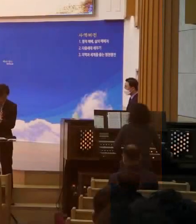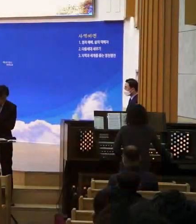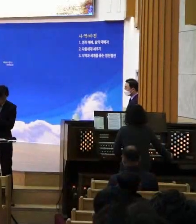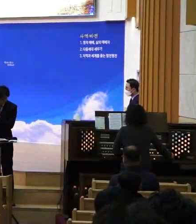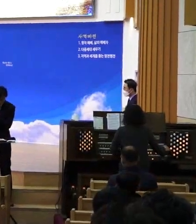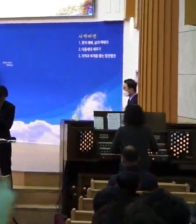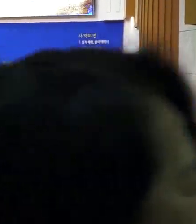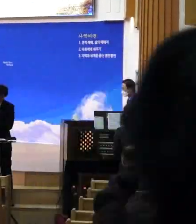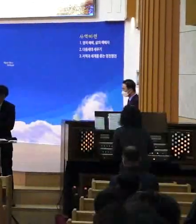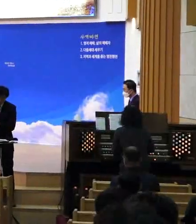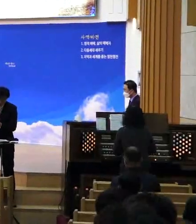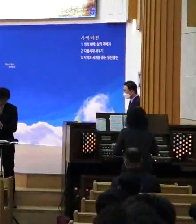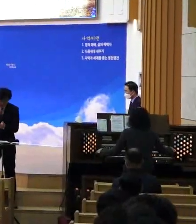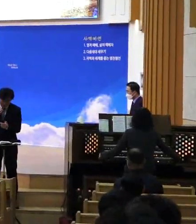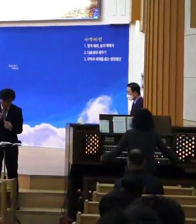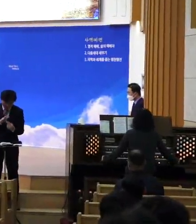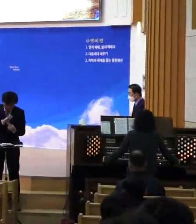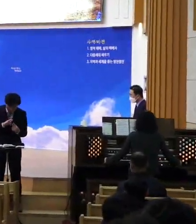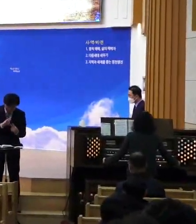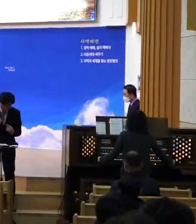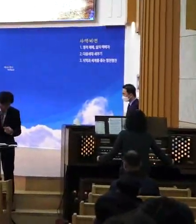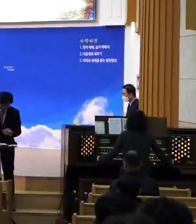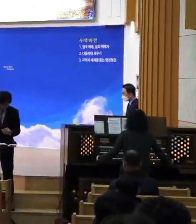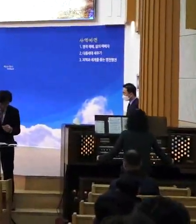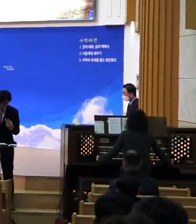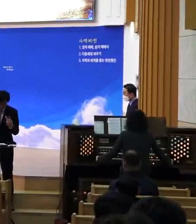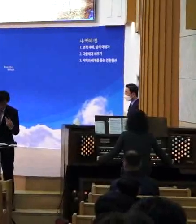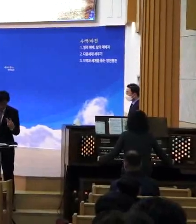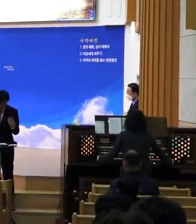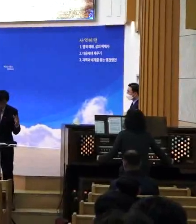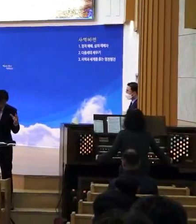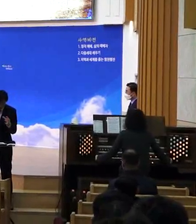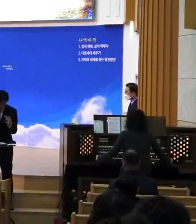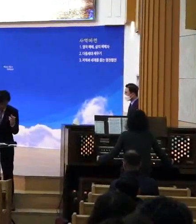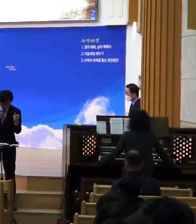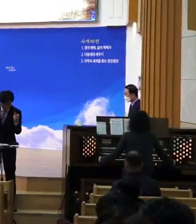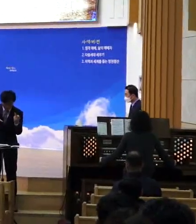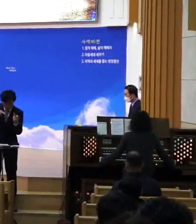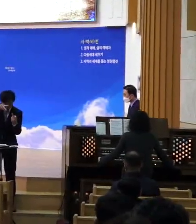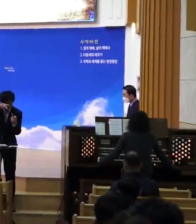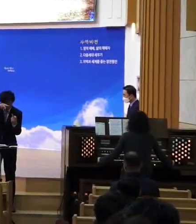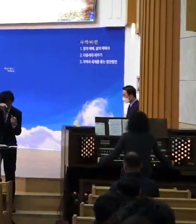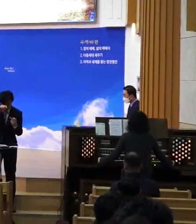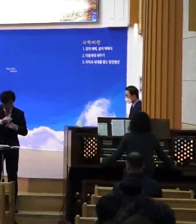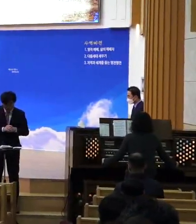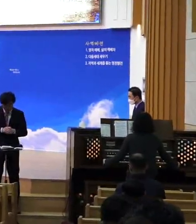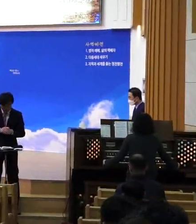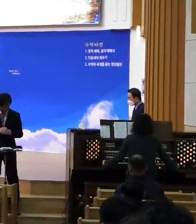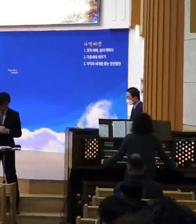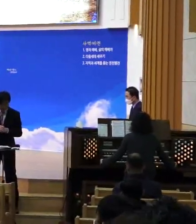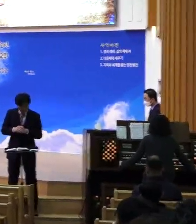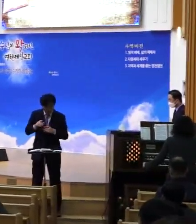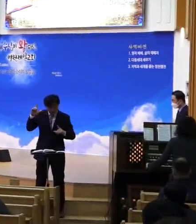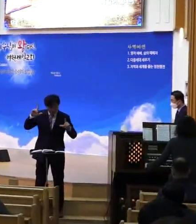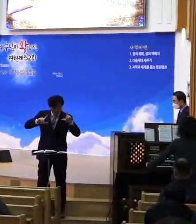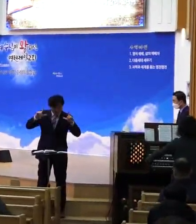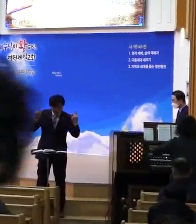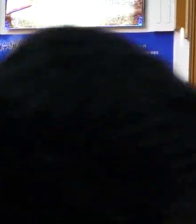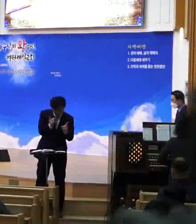와 야고보와 그 형제 요한을 데리시고 따로 높은 산에 올라가셨더니 그들 앞에서